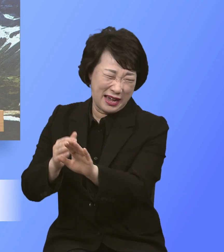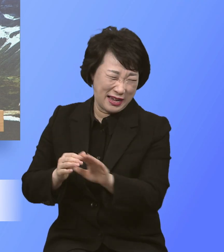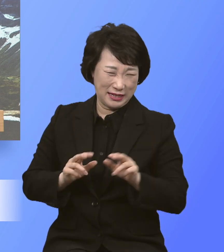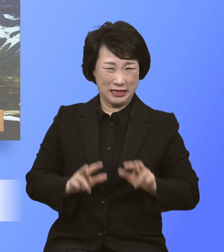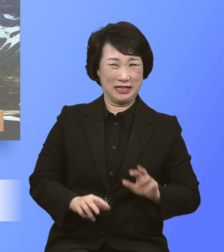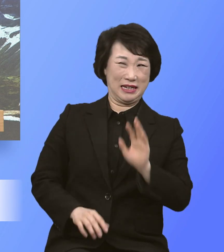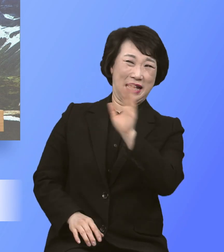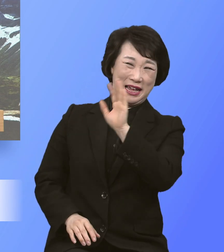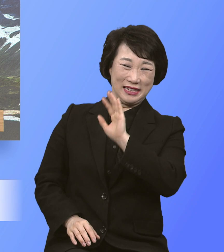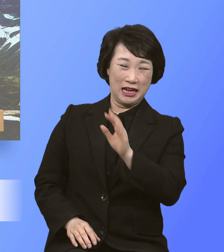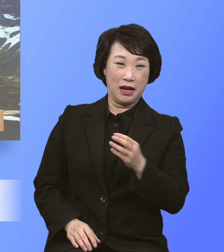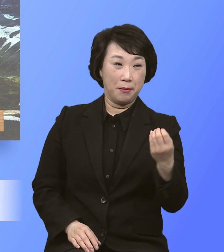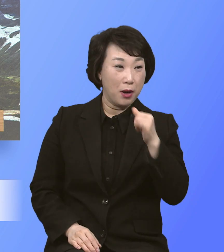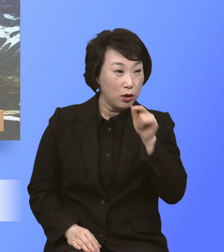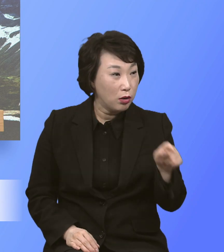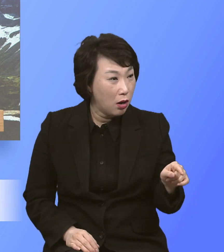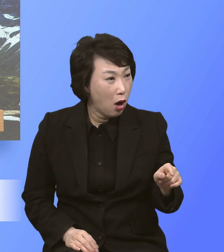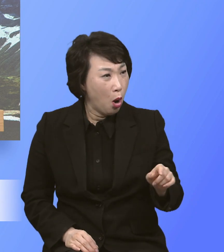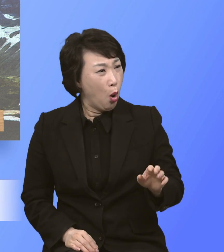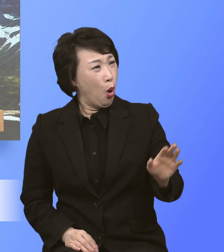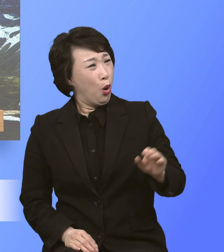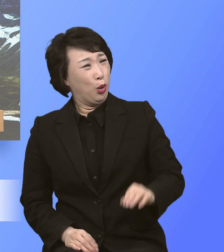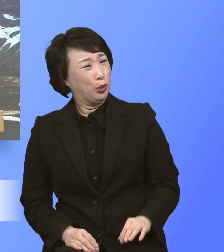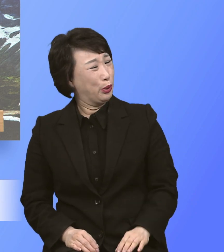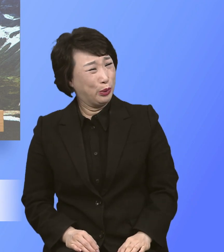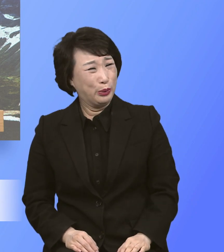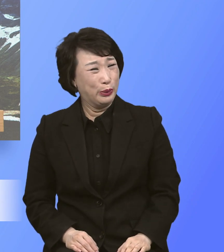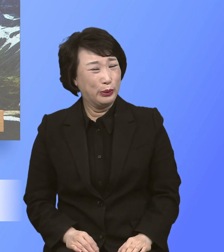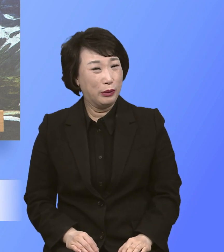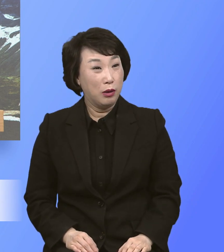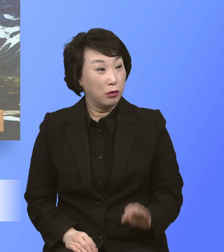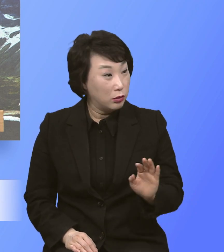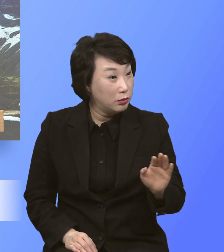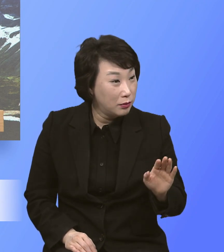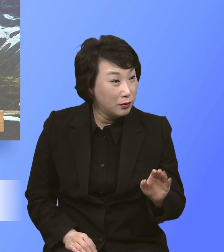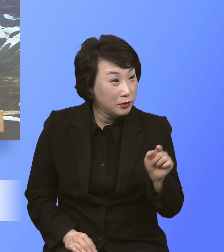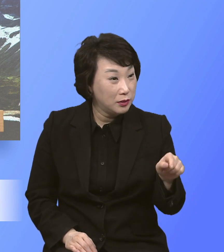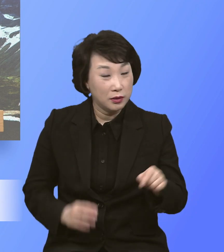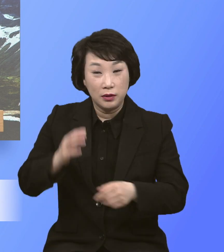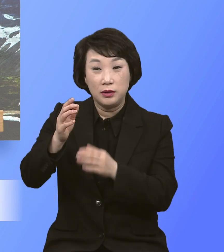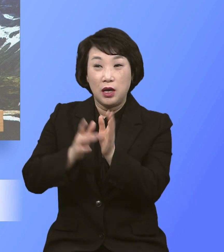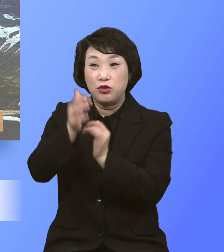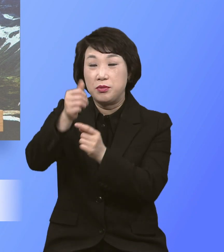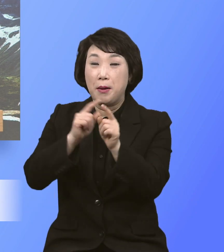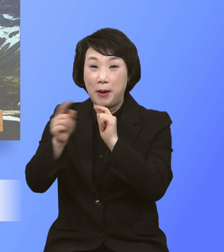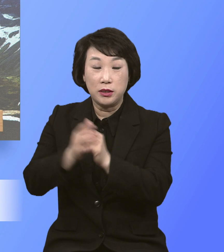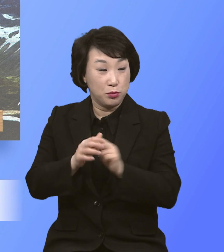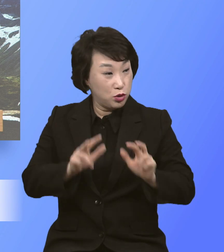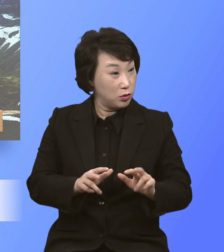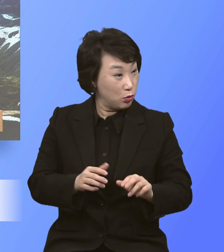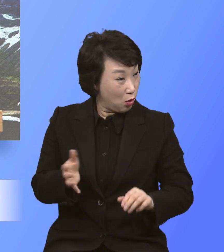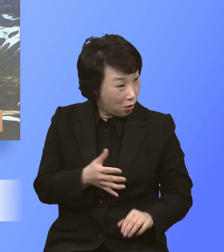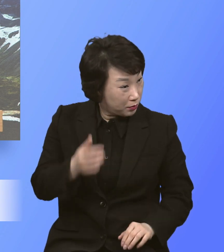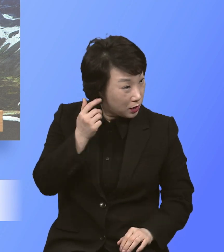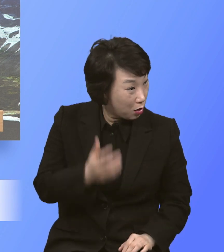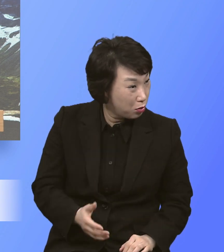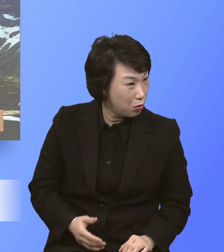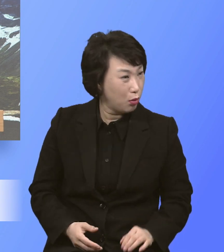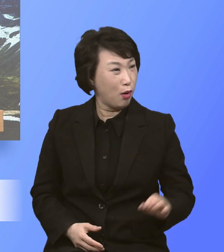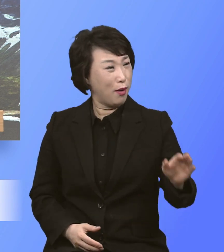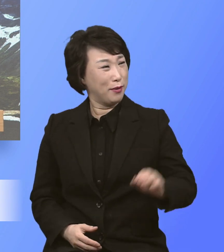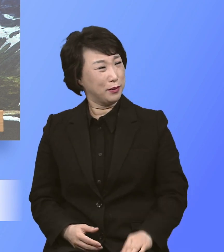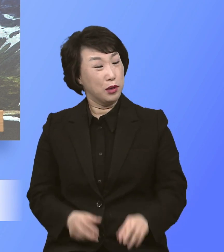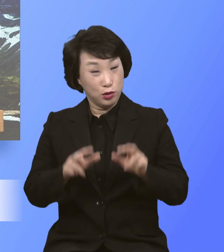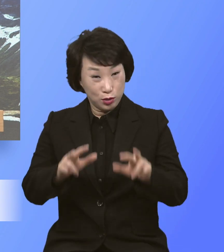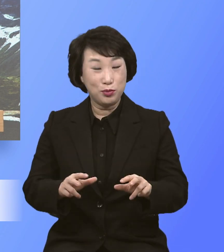일어나지 지금 무슨 그런 사건이 있느냐. 그럼 그 말씀을 하신 예수님은 지금 안 계신가?